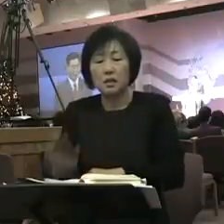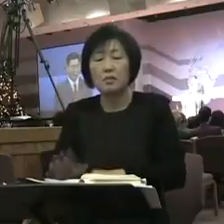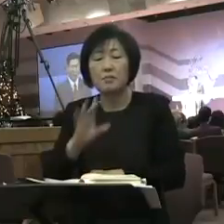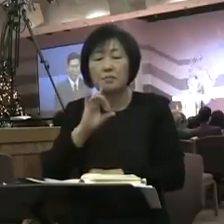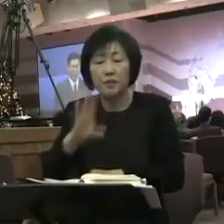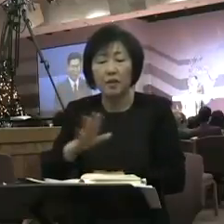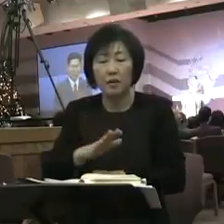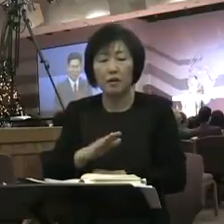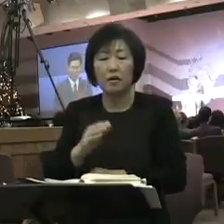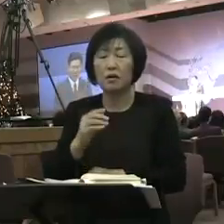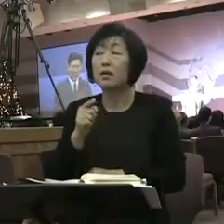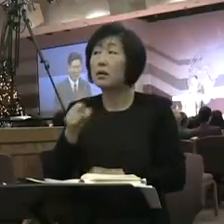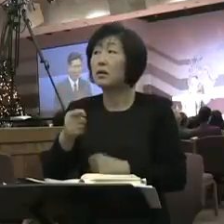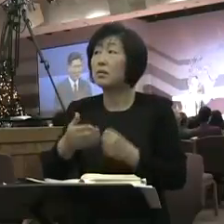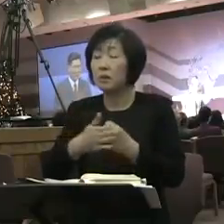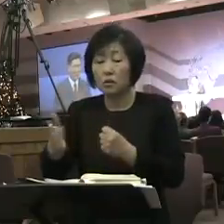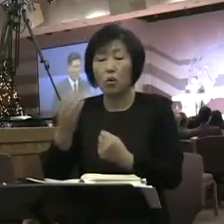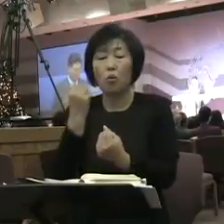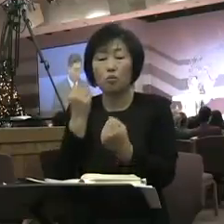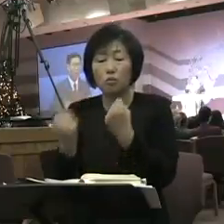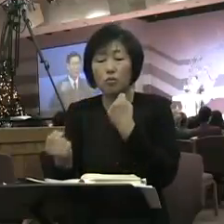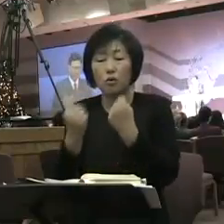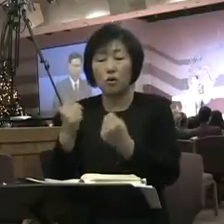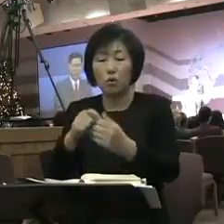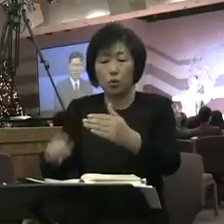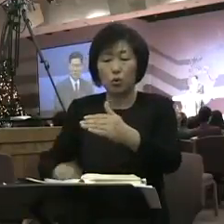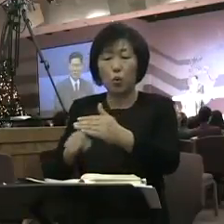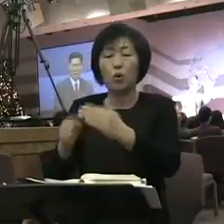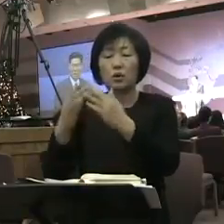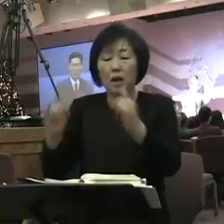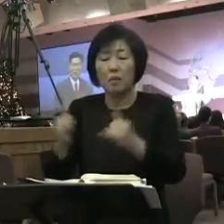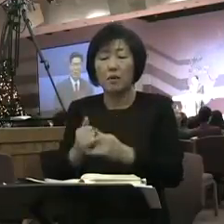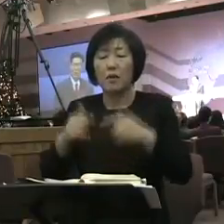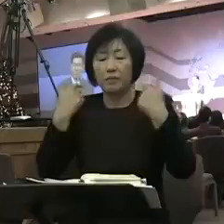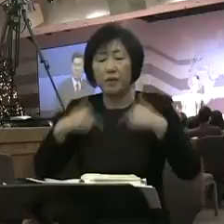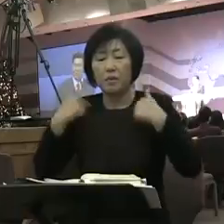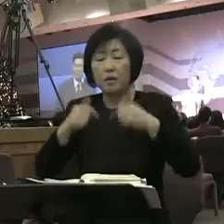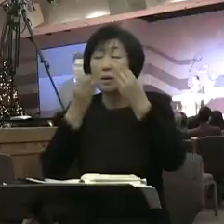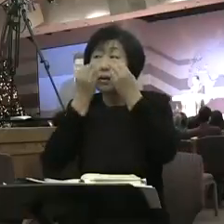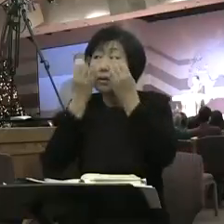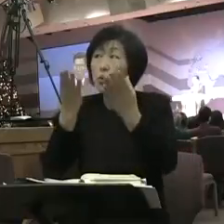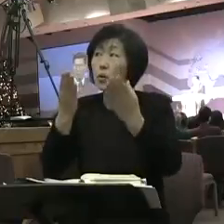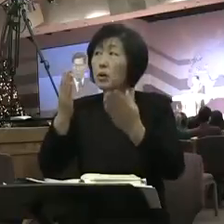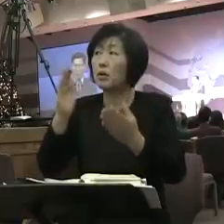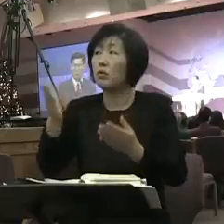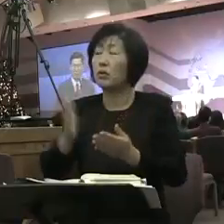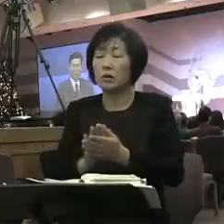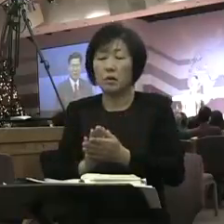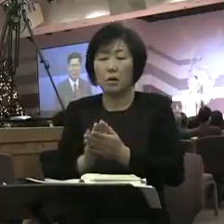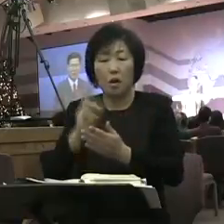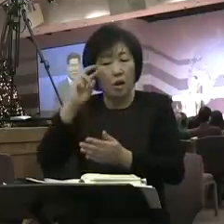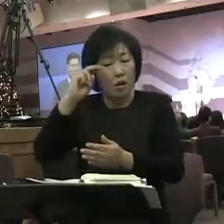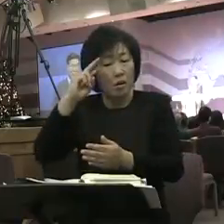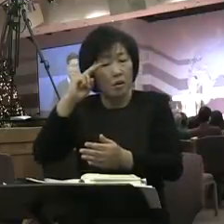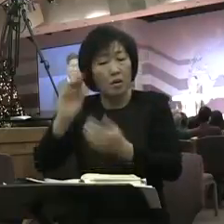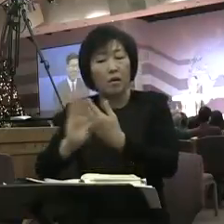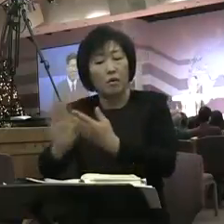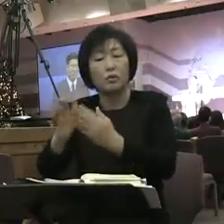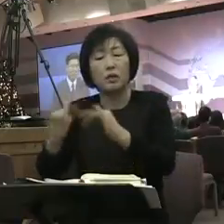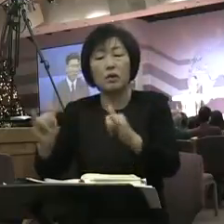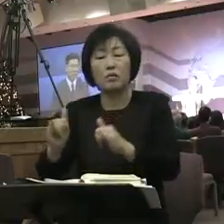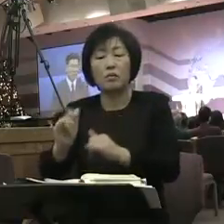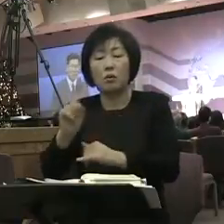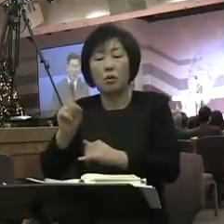그럼에도 불구하고 우리의 속사람은 날로 새로워진다. 여러분, 여기 이 겉사람을 바울이 표현하는 이 겉사람이